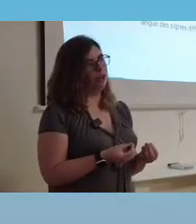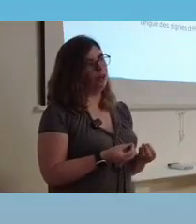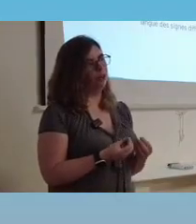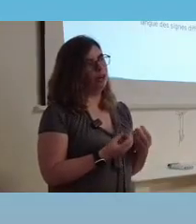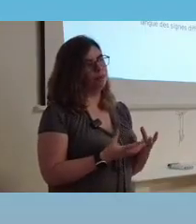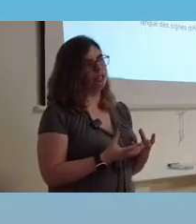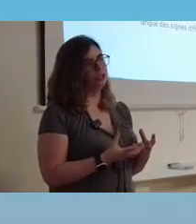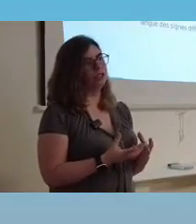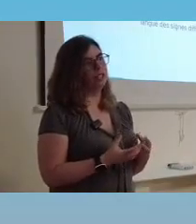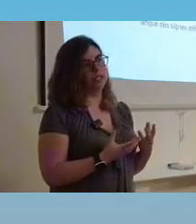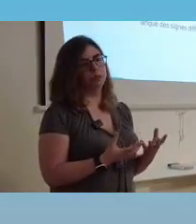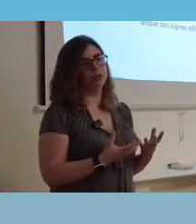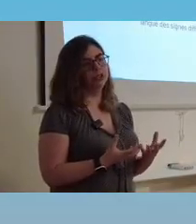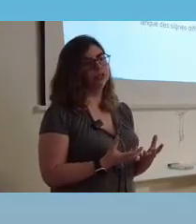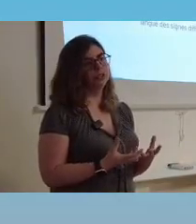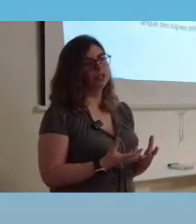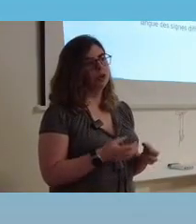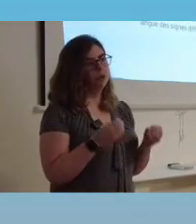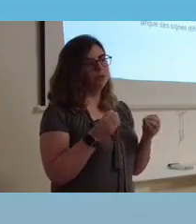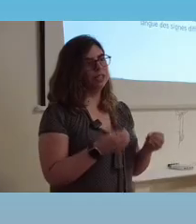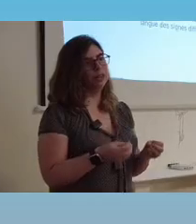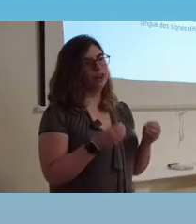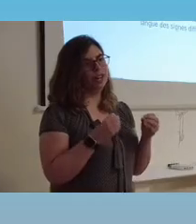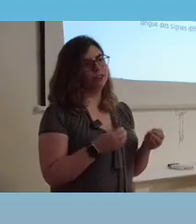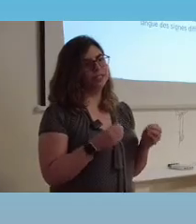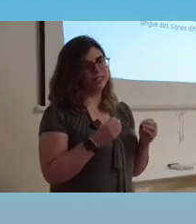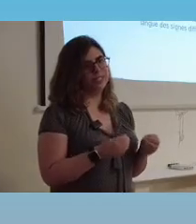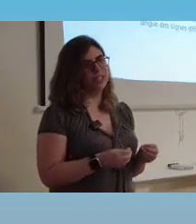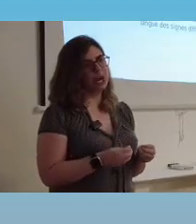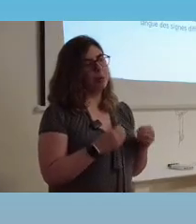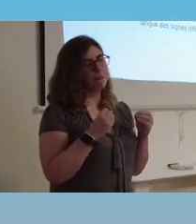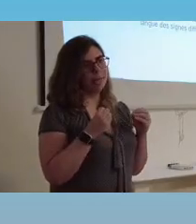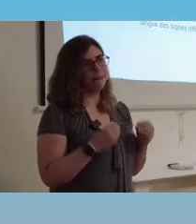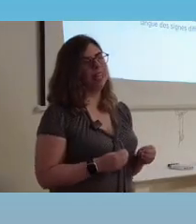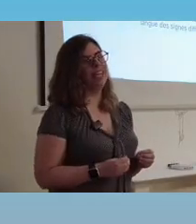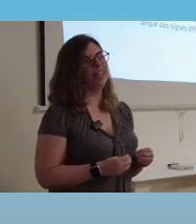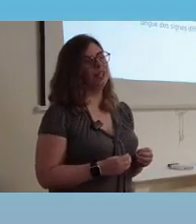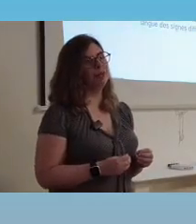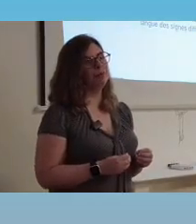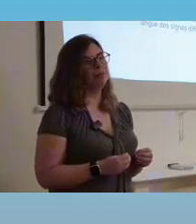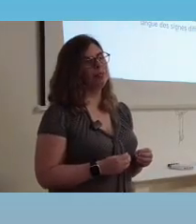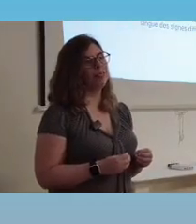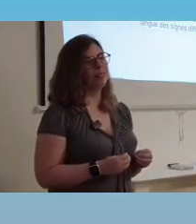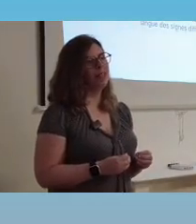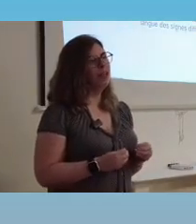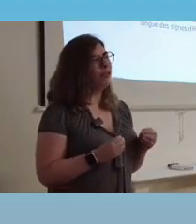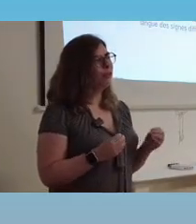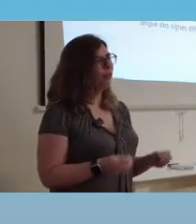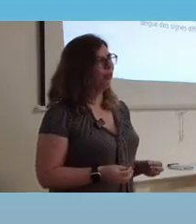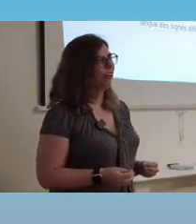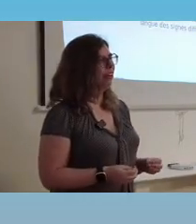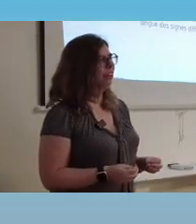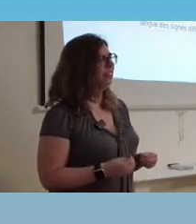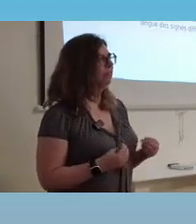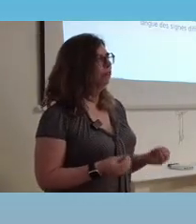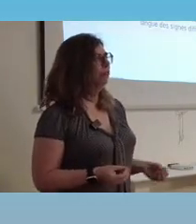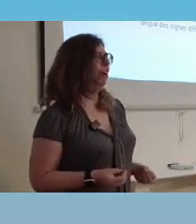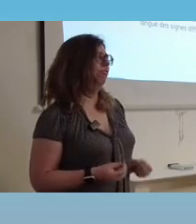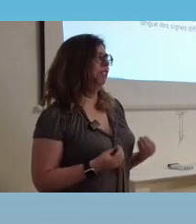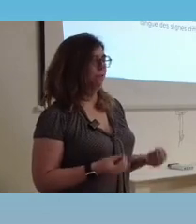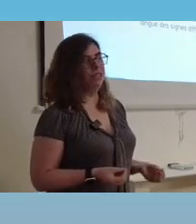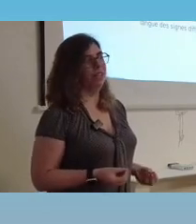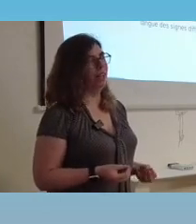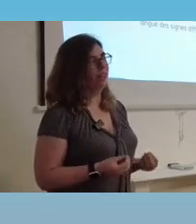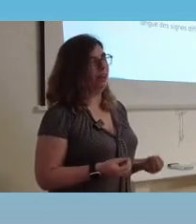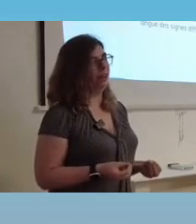faut savoir que la base de données qui est un peu de sourde contient la langue des signes américaine. Donc, si vous